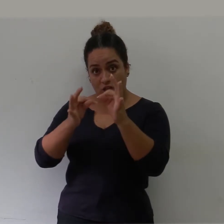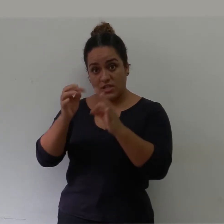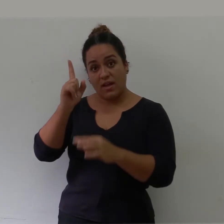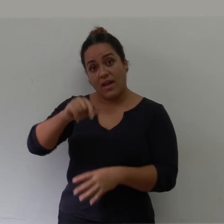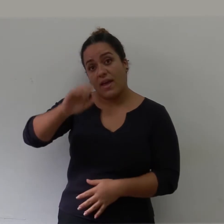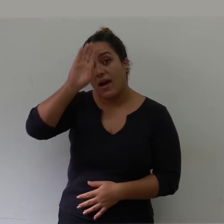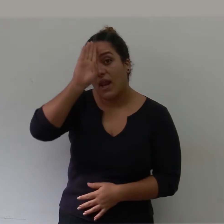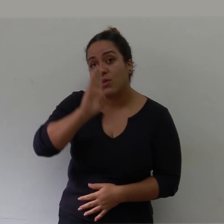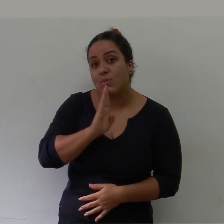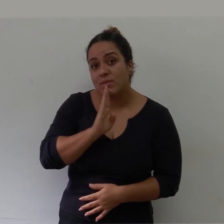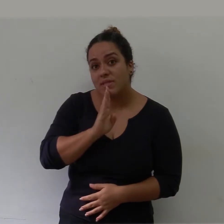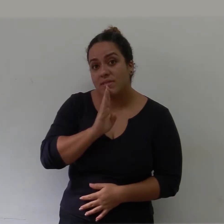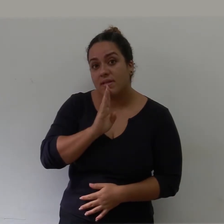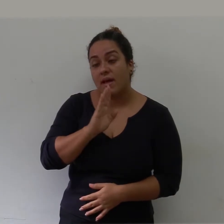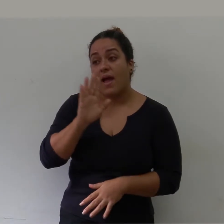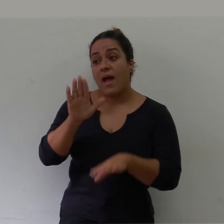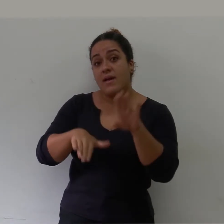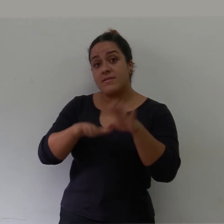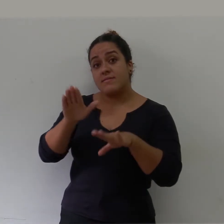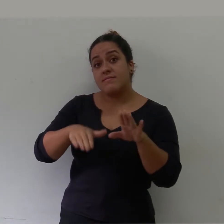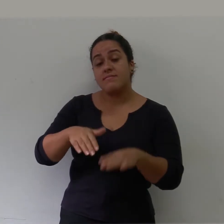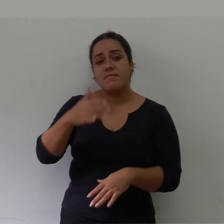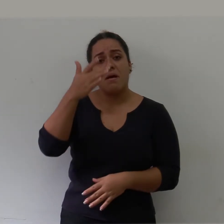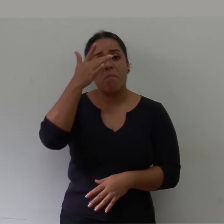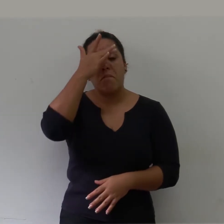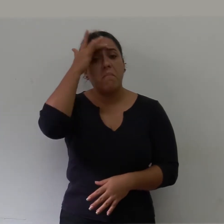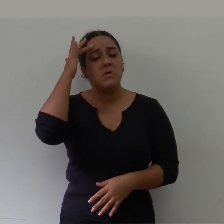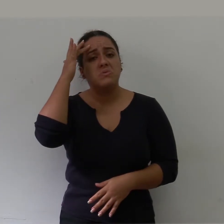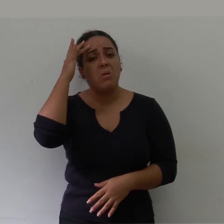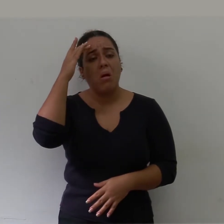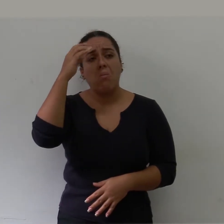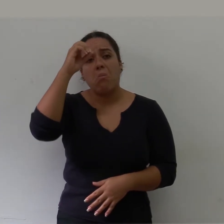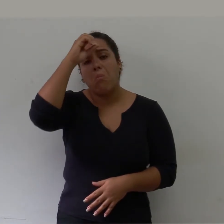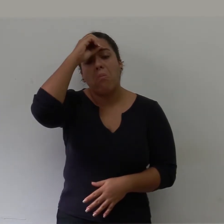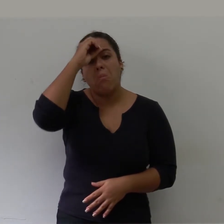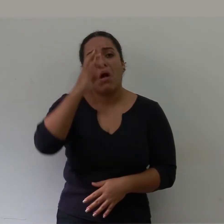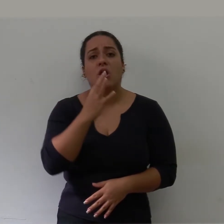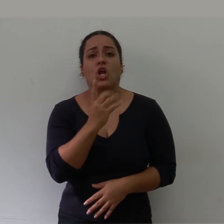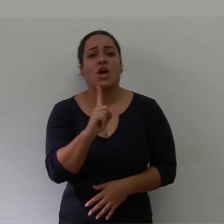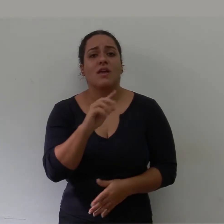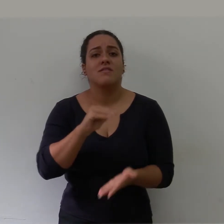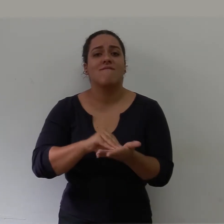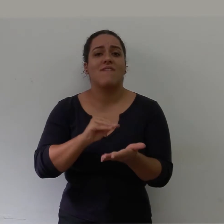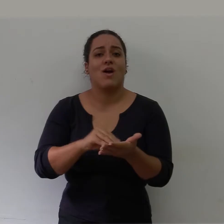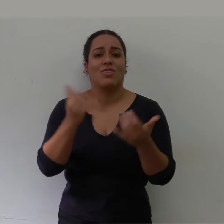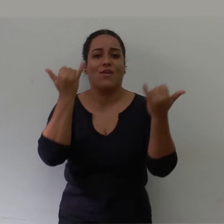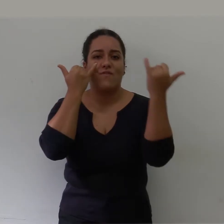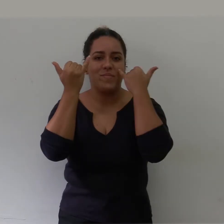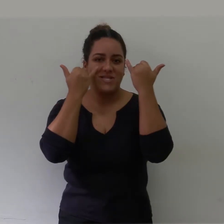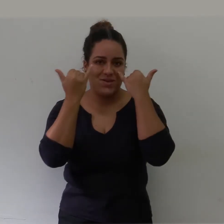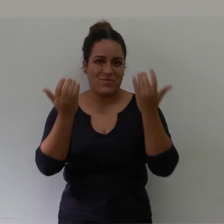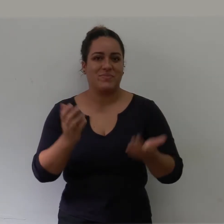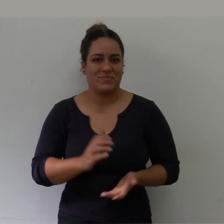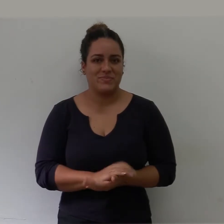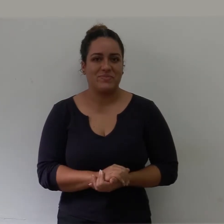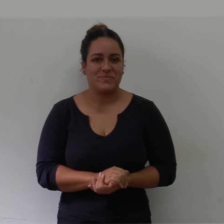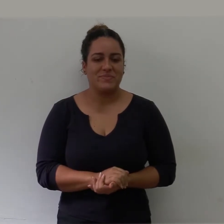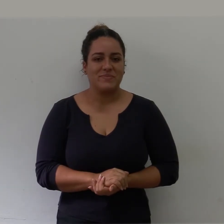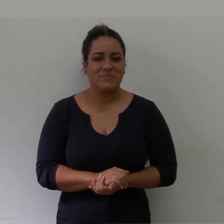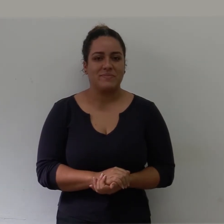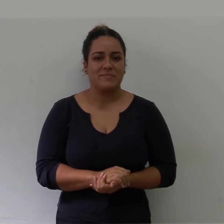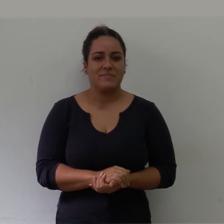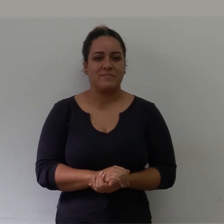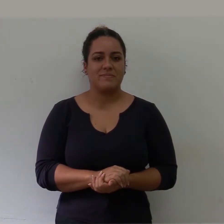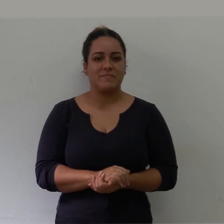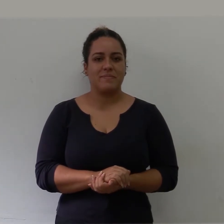são gratuitas e muitas vezes as pessoas não fazem uso porque não têm a informação, não sabem que existe.